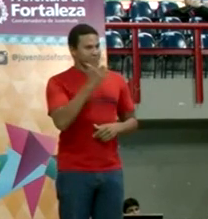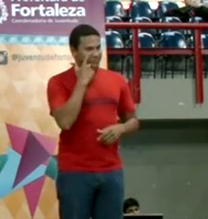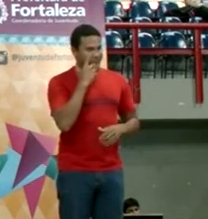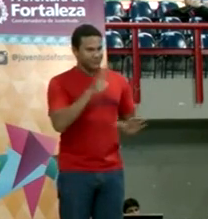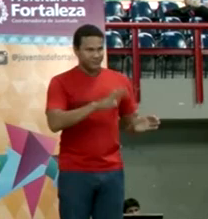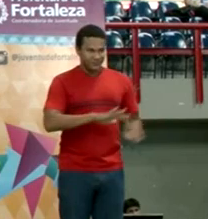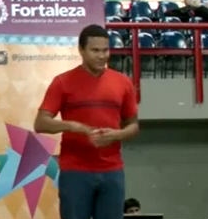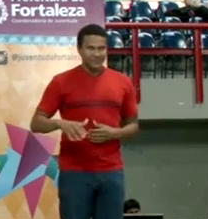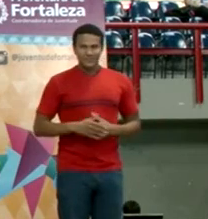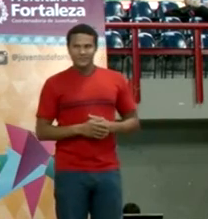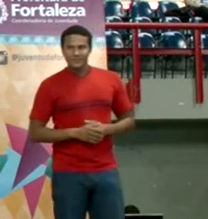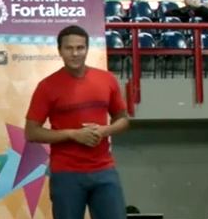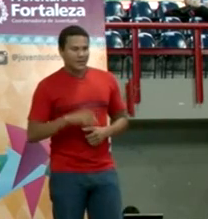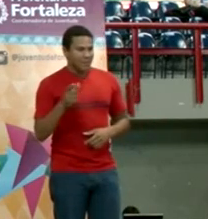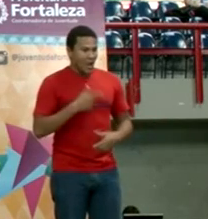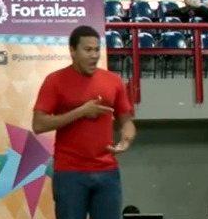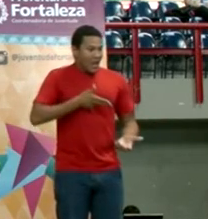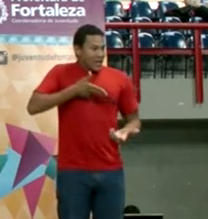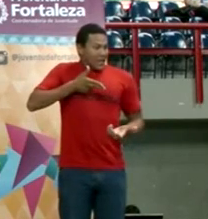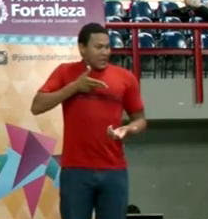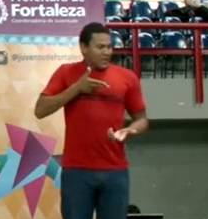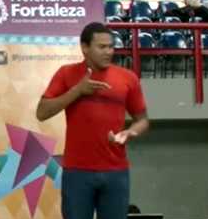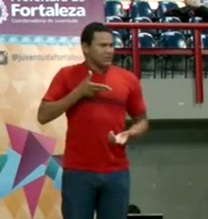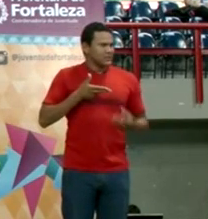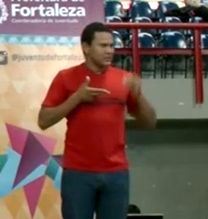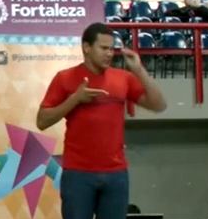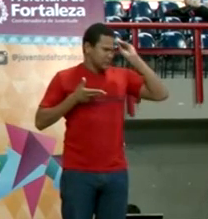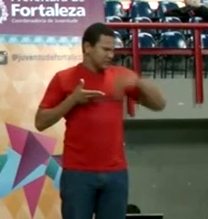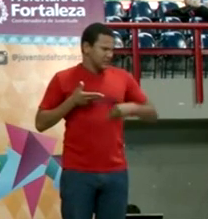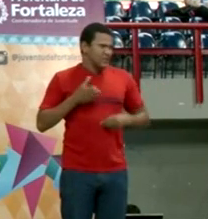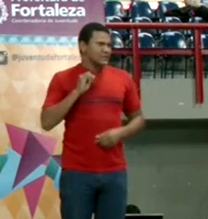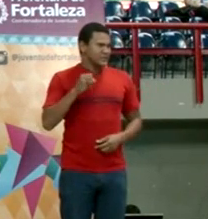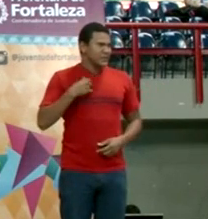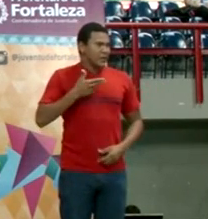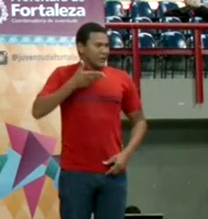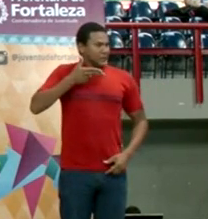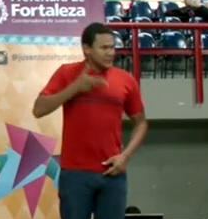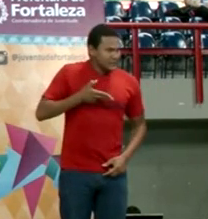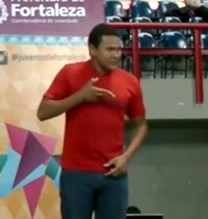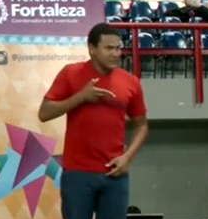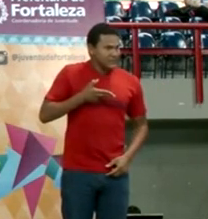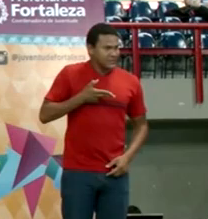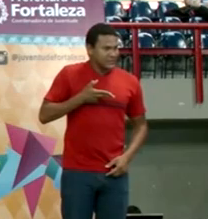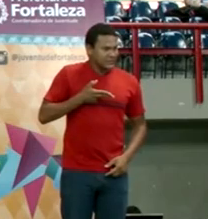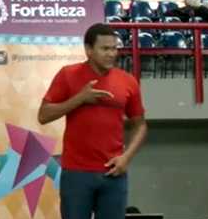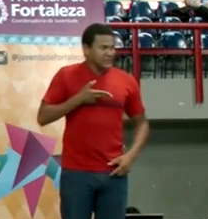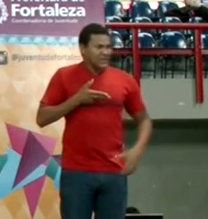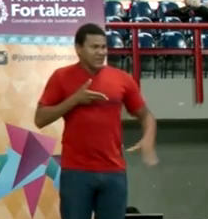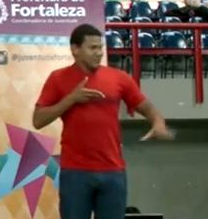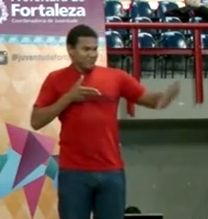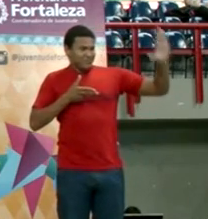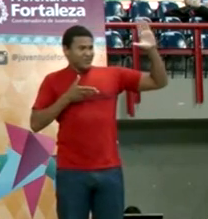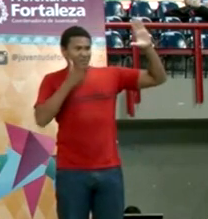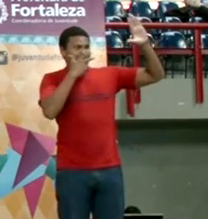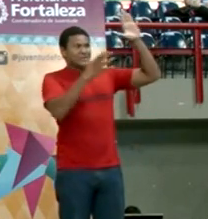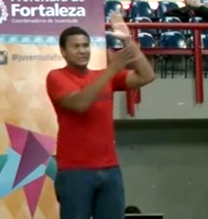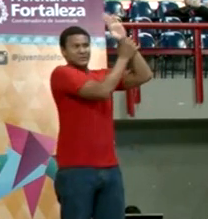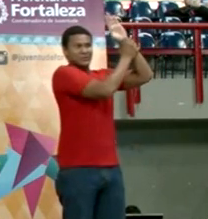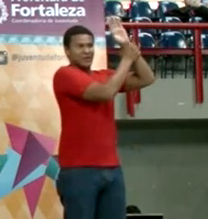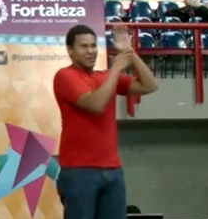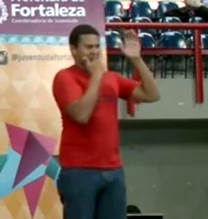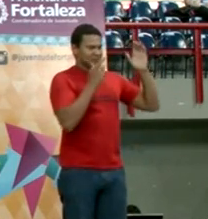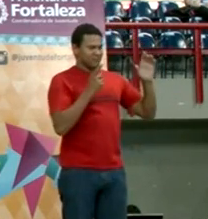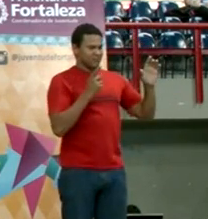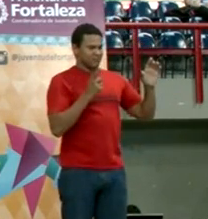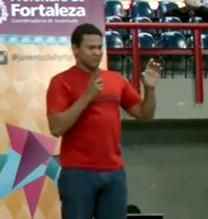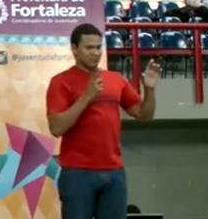chegando, ele desistiu de dar o tiro, ó. Porque ele pensou assim, se eu der o tiro, quando eu botar a mão, alguém vai segurar meu braço, eu vou perder a chance. Aí